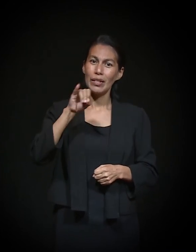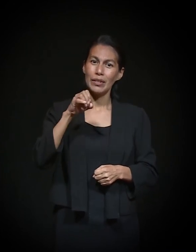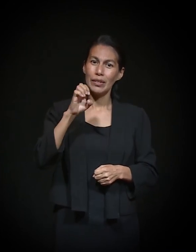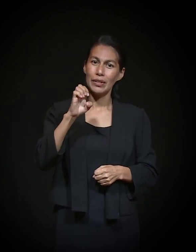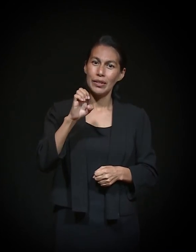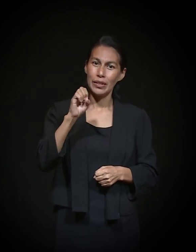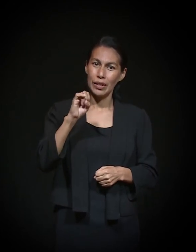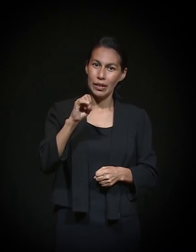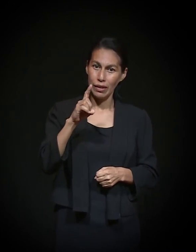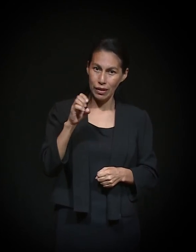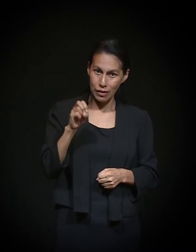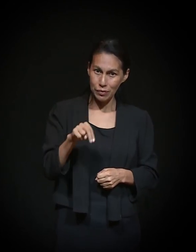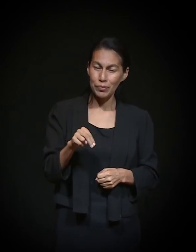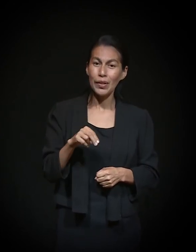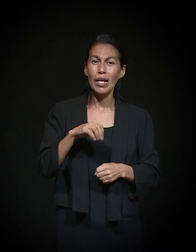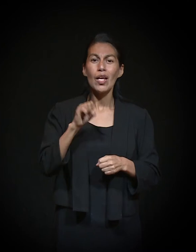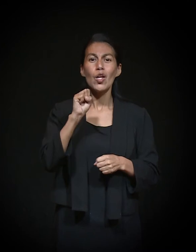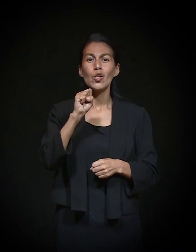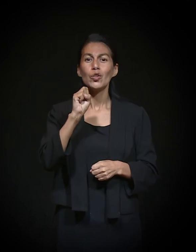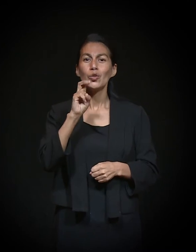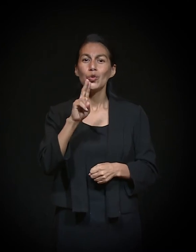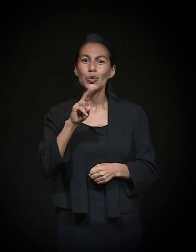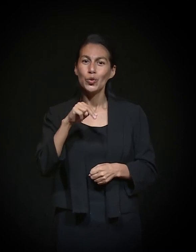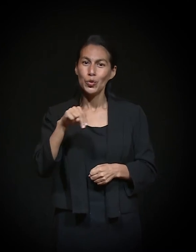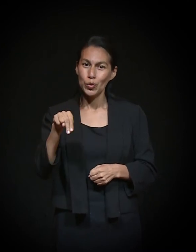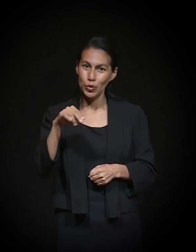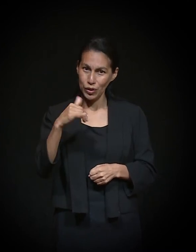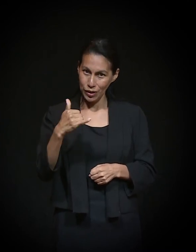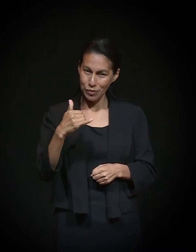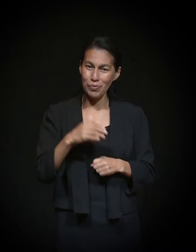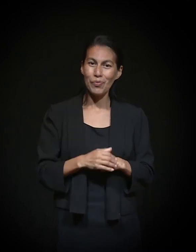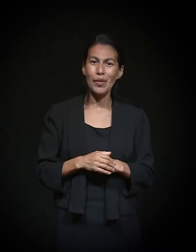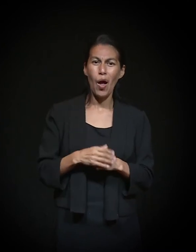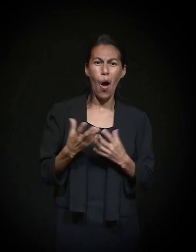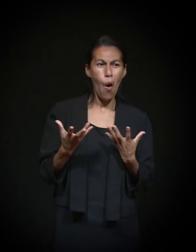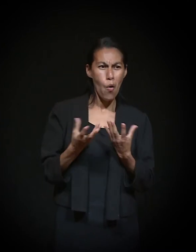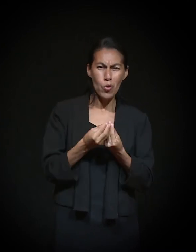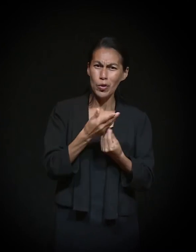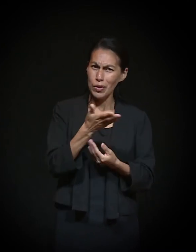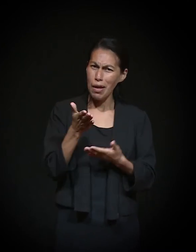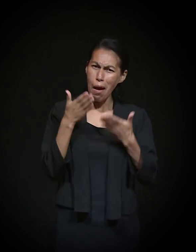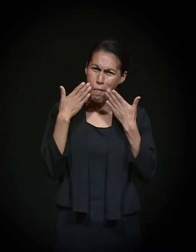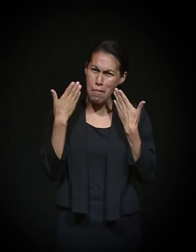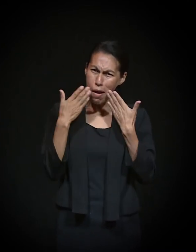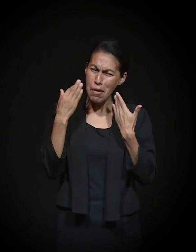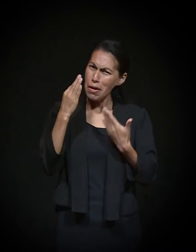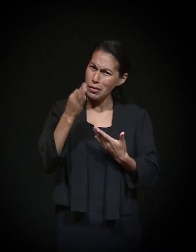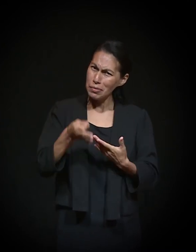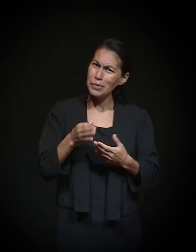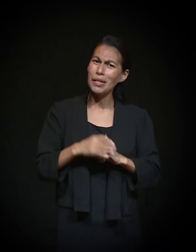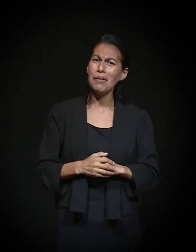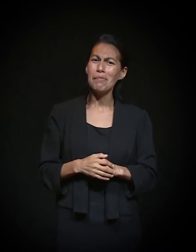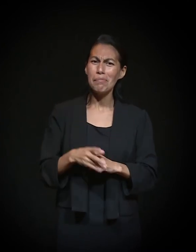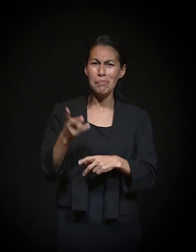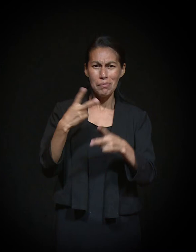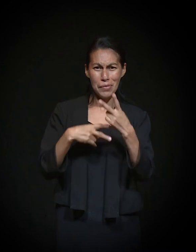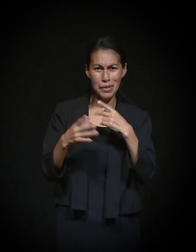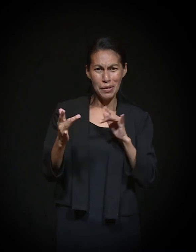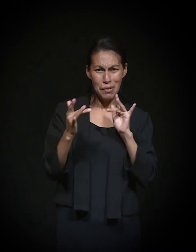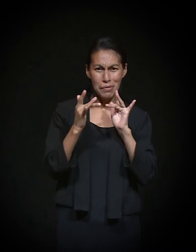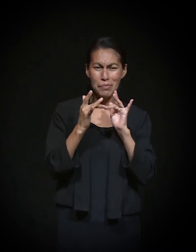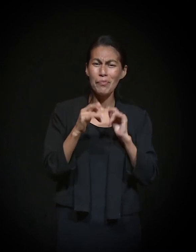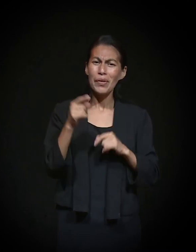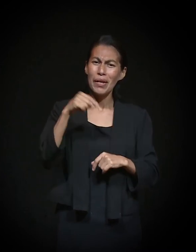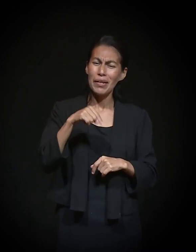Sue, que amablemente ha aceptado nuestra invitación para estar con nosotros en el programa